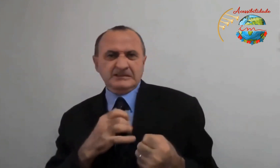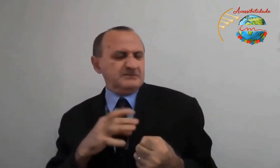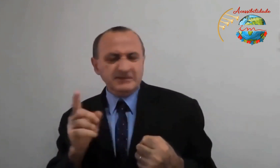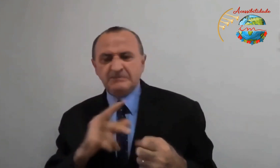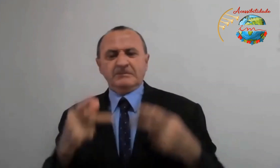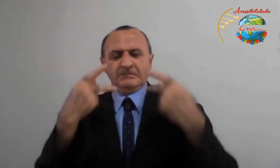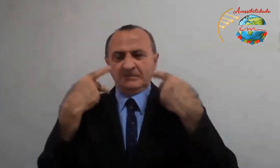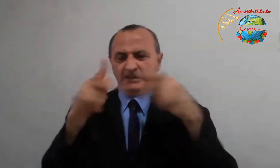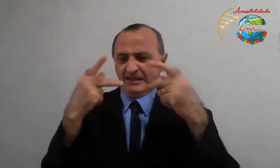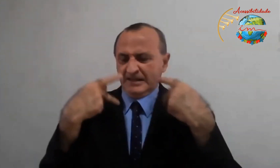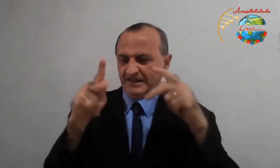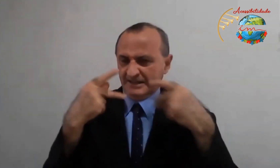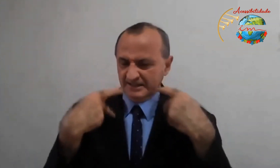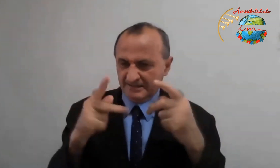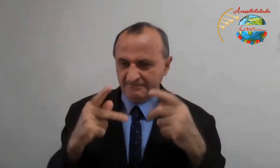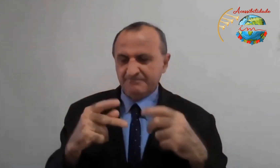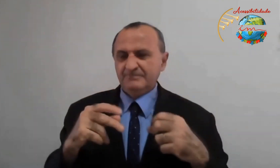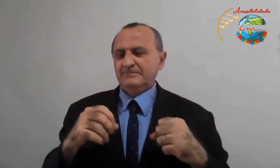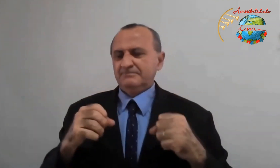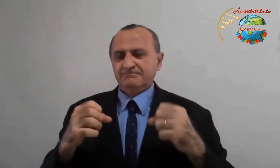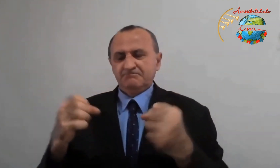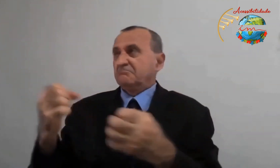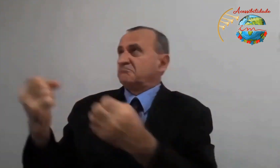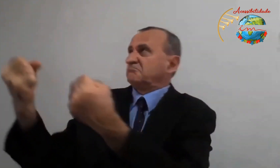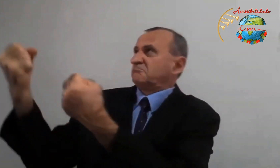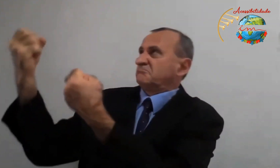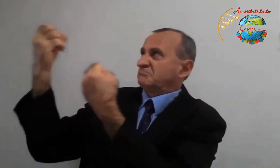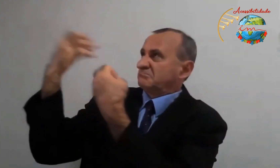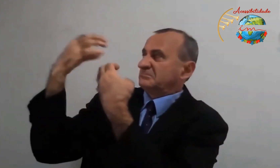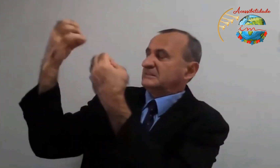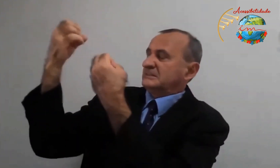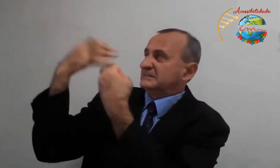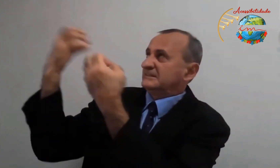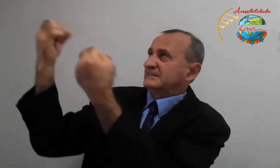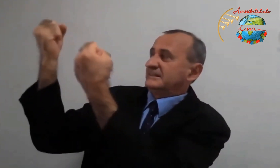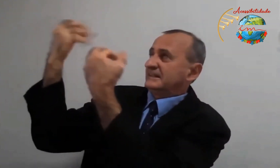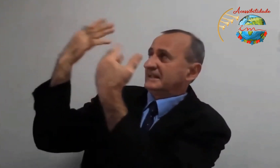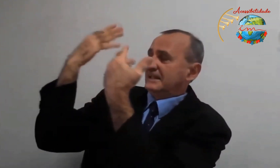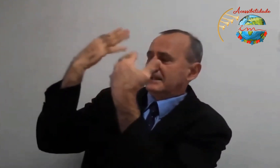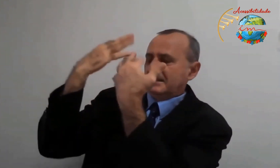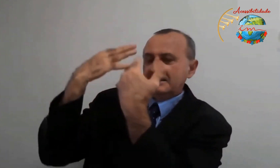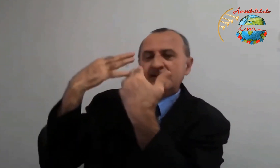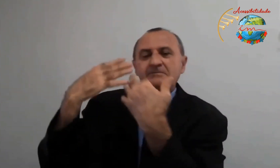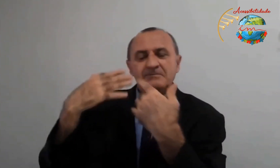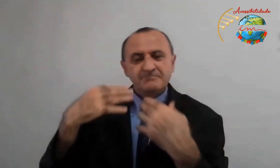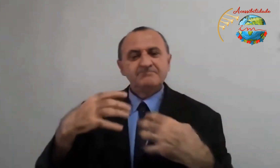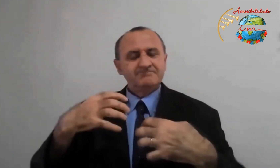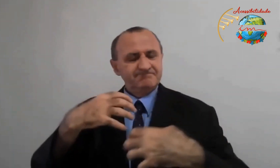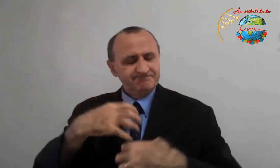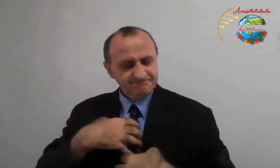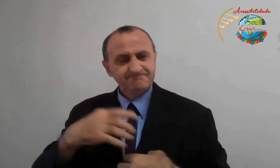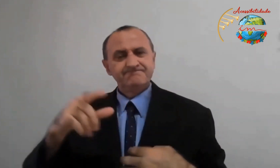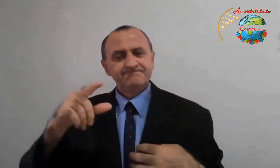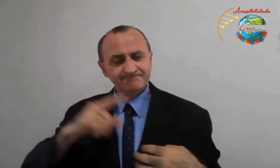força para eu caminhar, pregar a palavra de Deus, receber os ensinos que vêm de